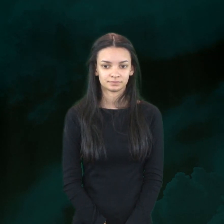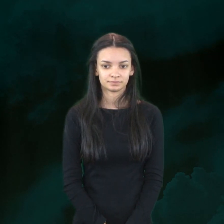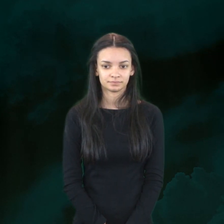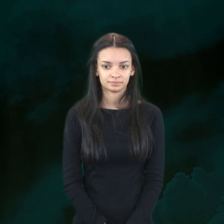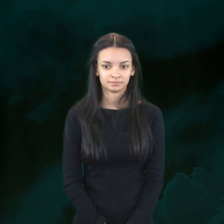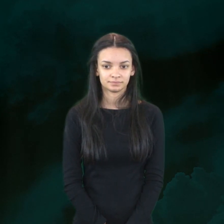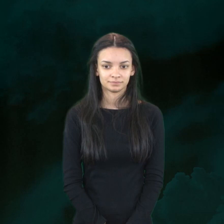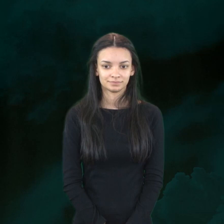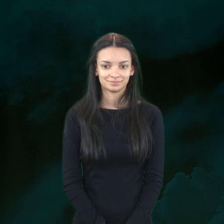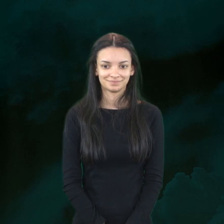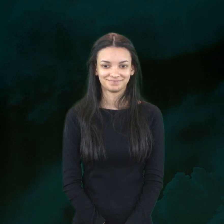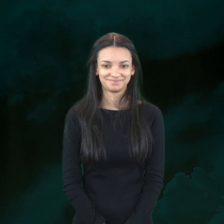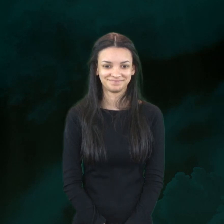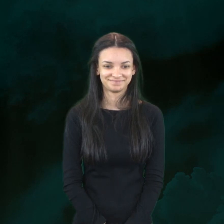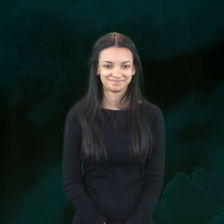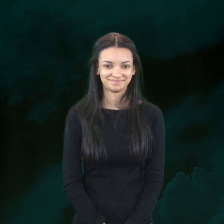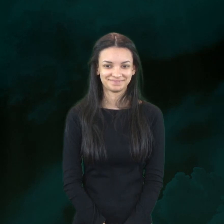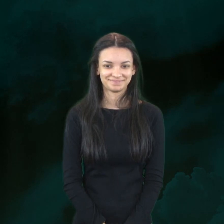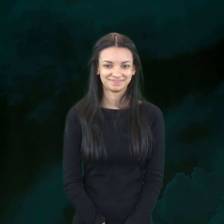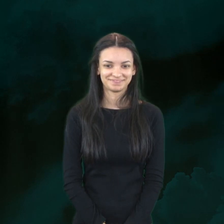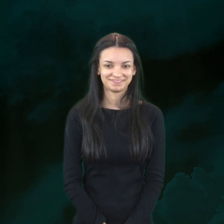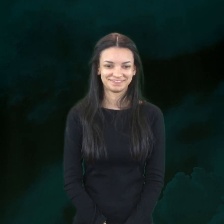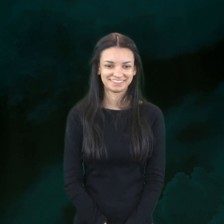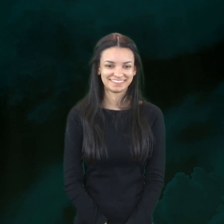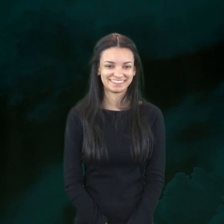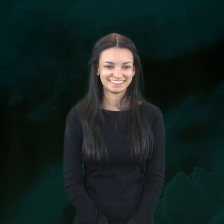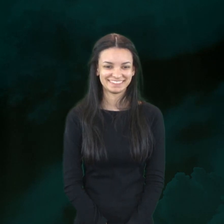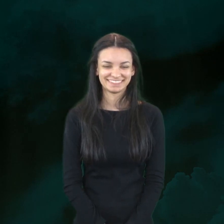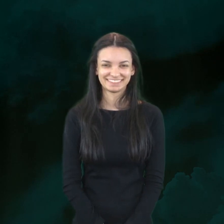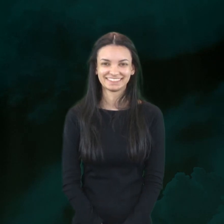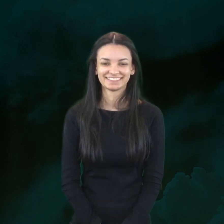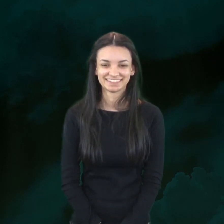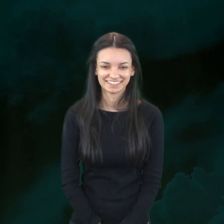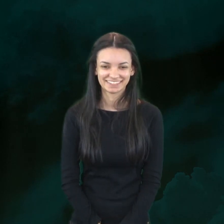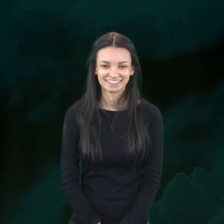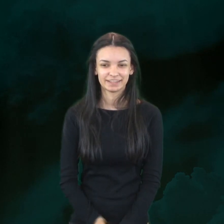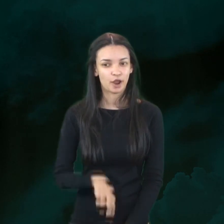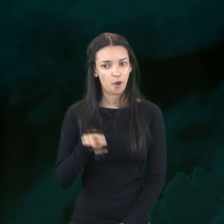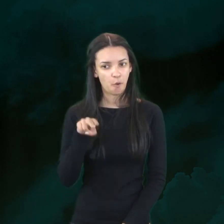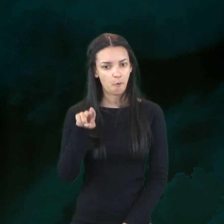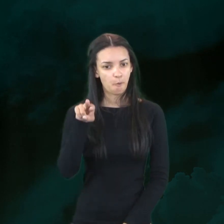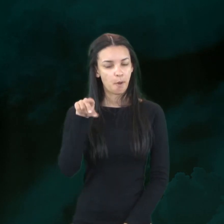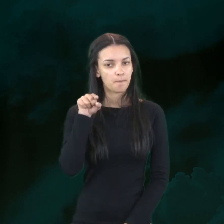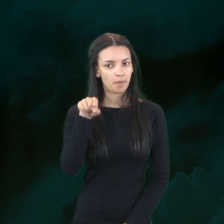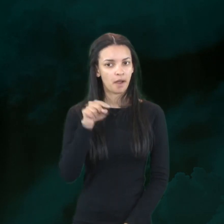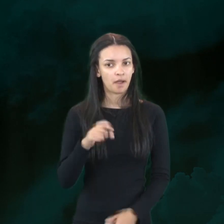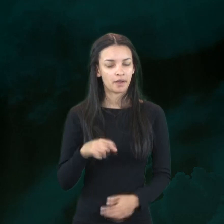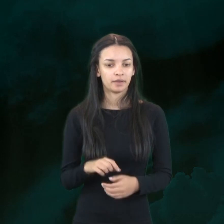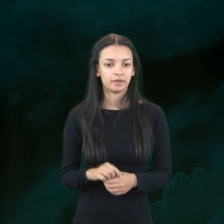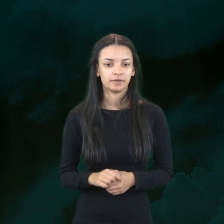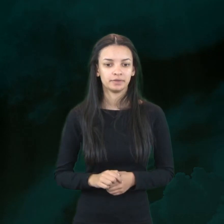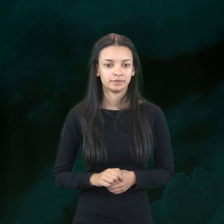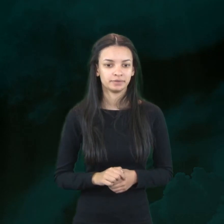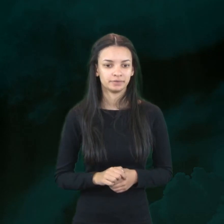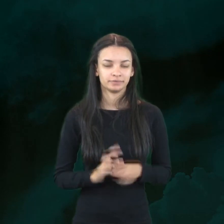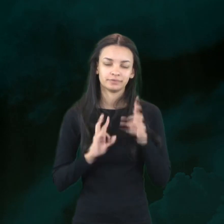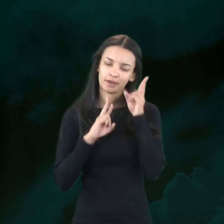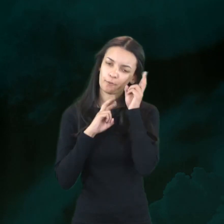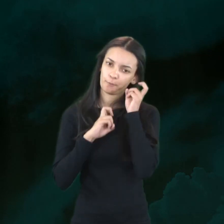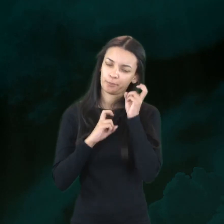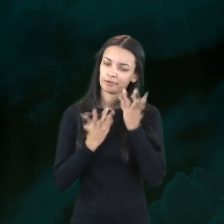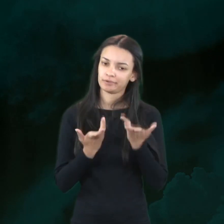Acho que o Puia está dormindo mal. Vamos orar por ele, né? Está trabalhando de noite. Ali, não está aparecendo ali, ó. Deixa um pouquinho mais para